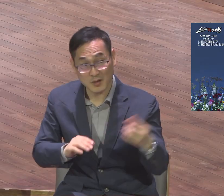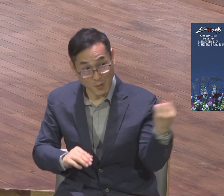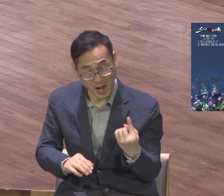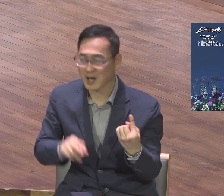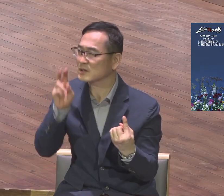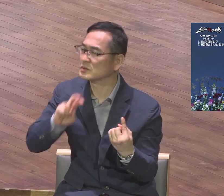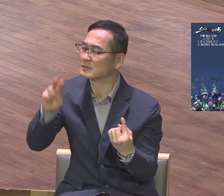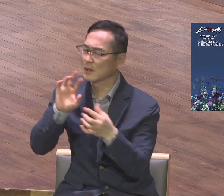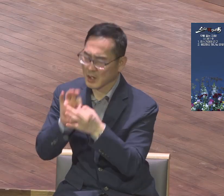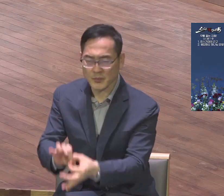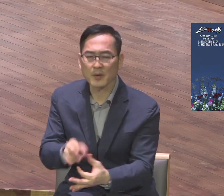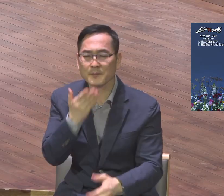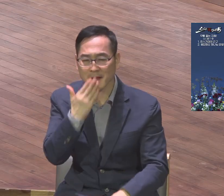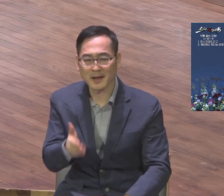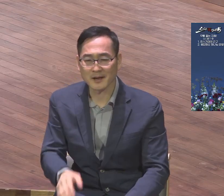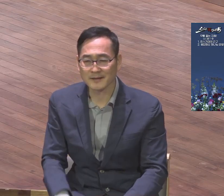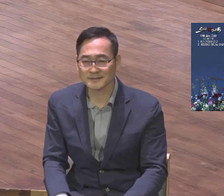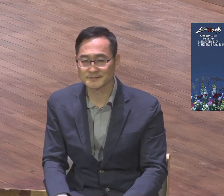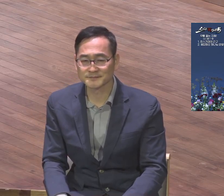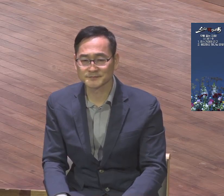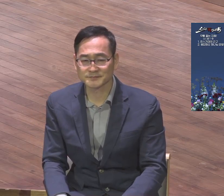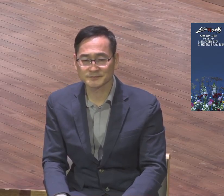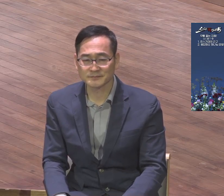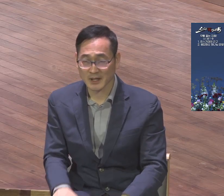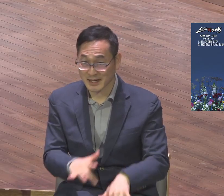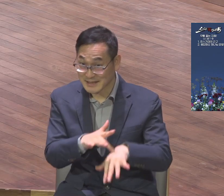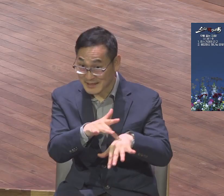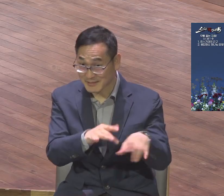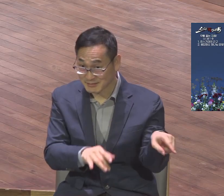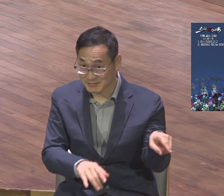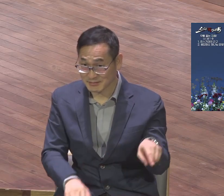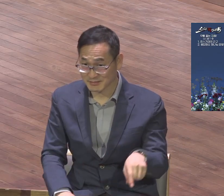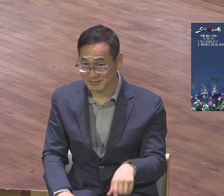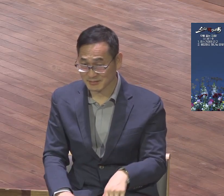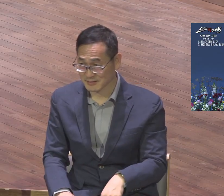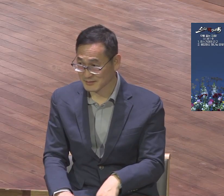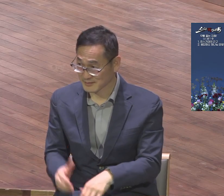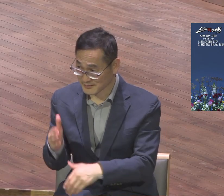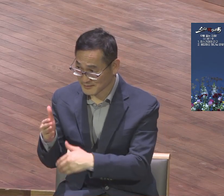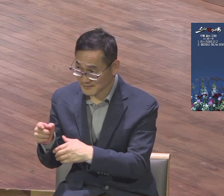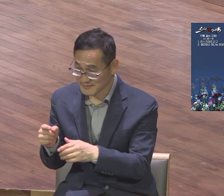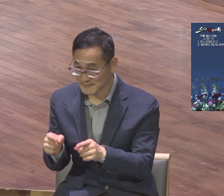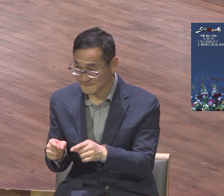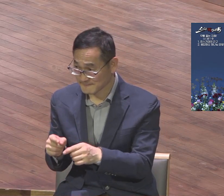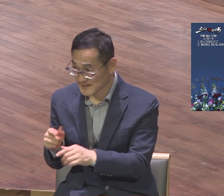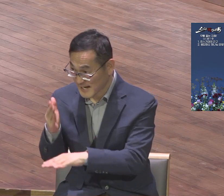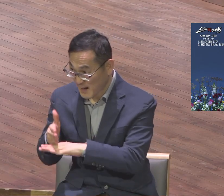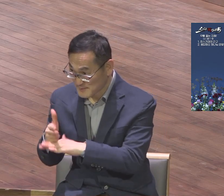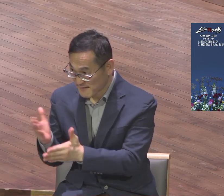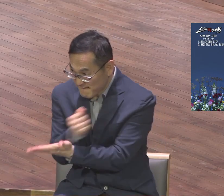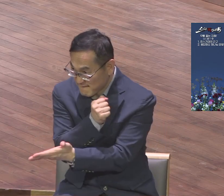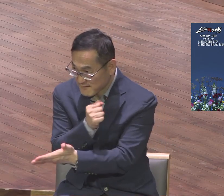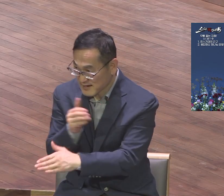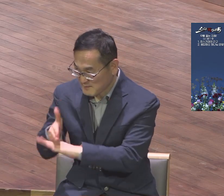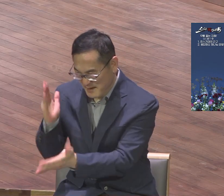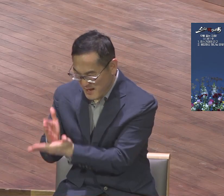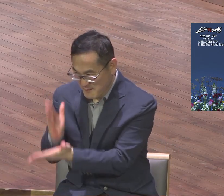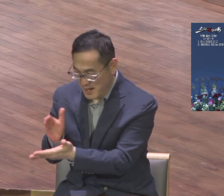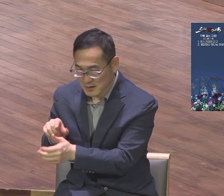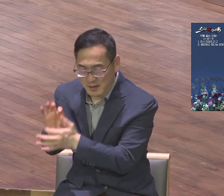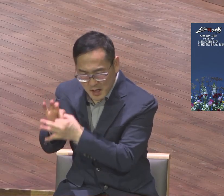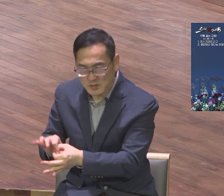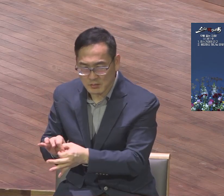그런 수준. 사탄은요 어떻게 하시든지 우리 마음에 뭘 뺏어가느냐. 감사를 뺏어가요.